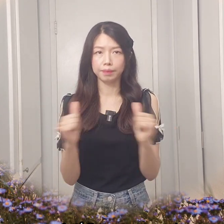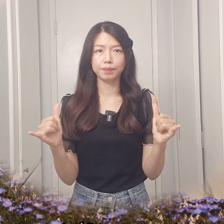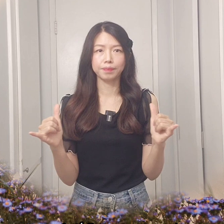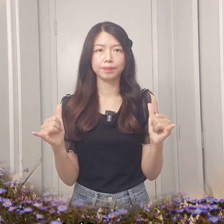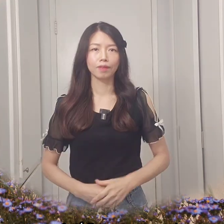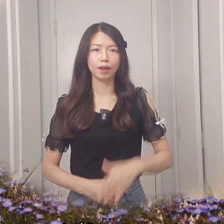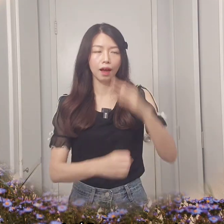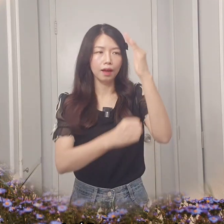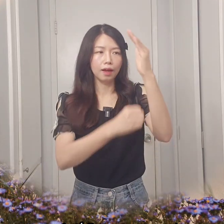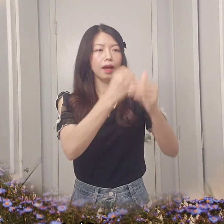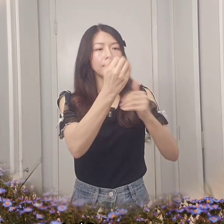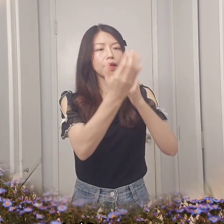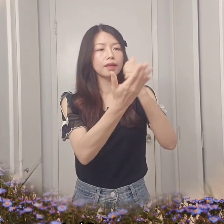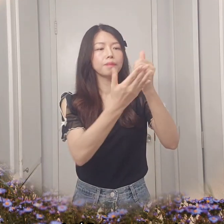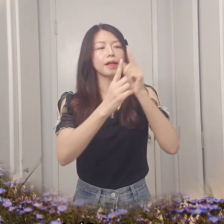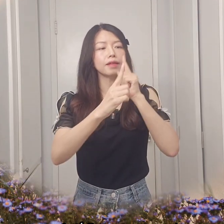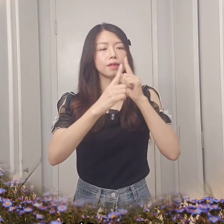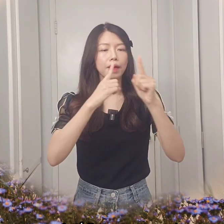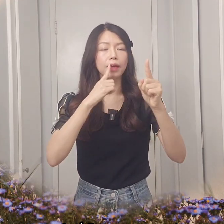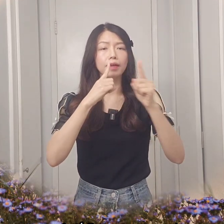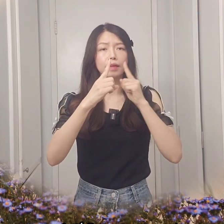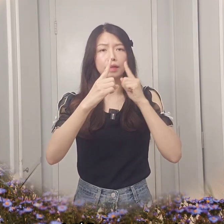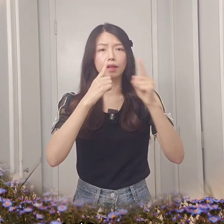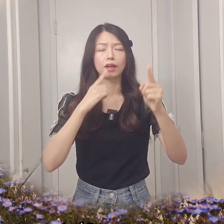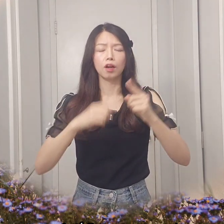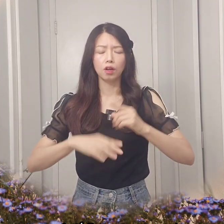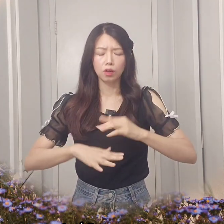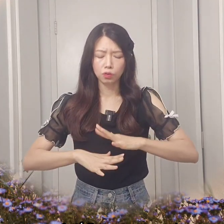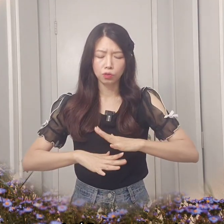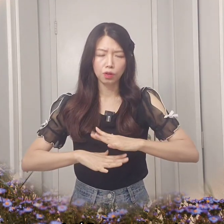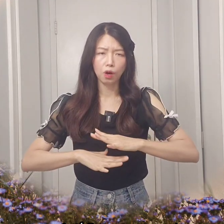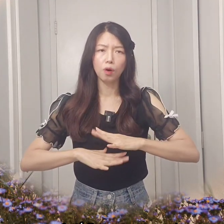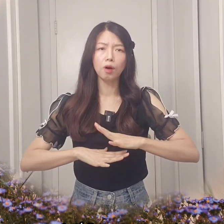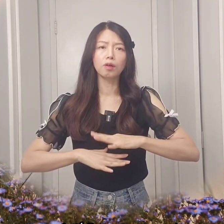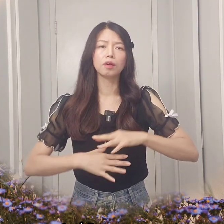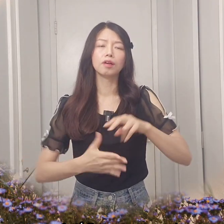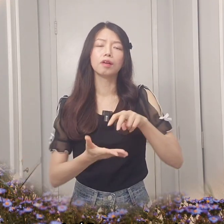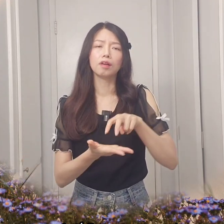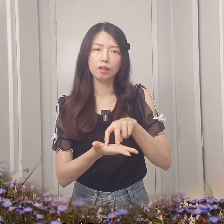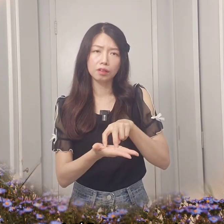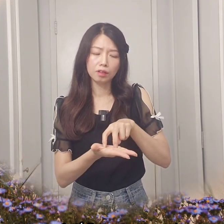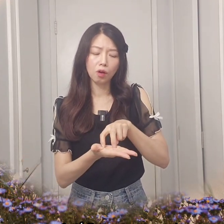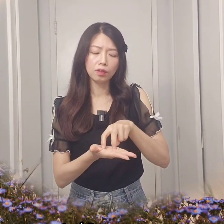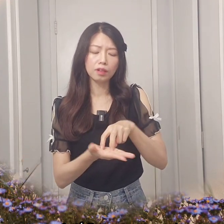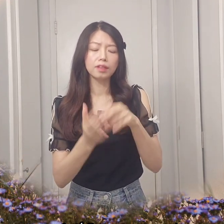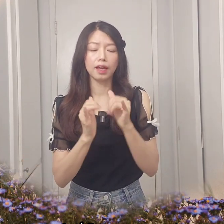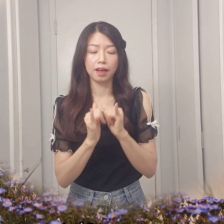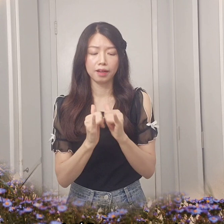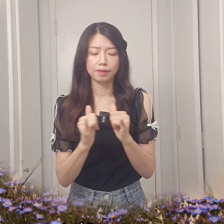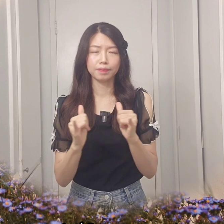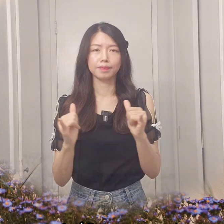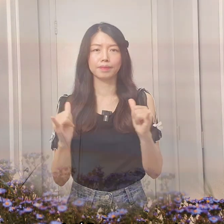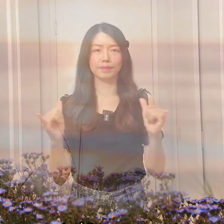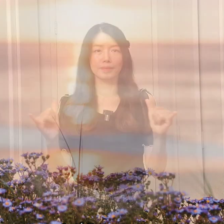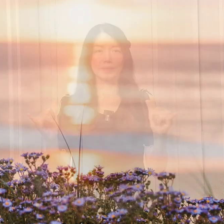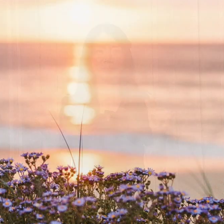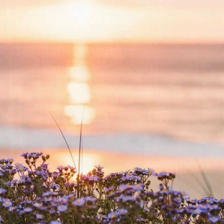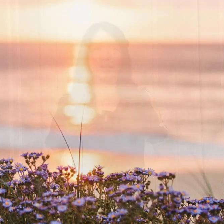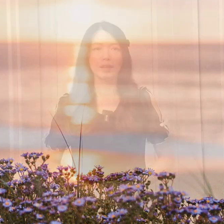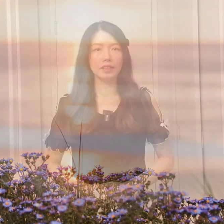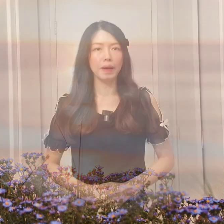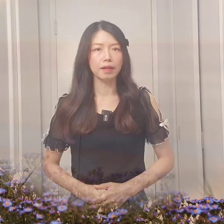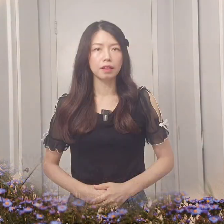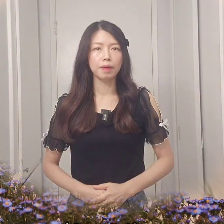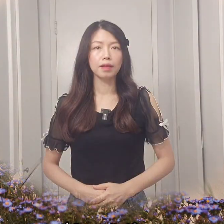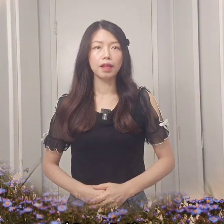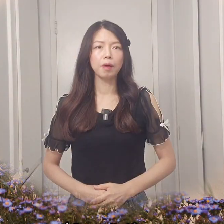됩니다. 하나님 말씀에 두려워 떠는 자.